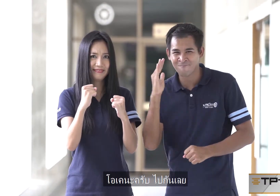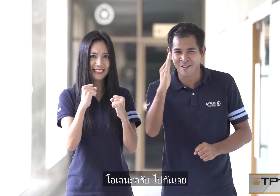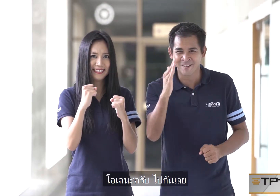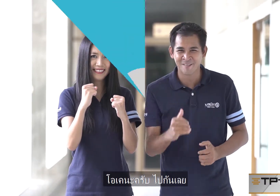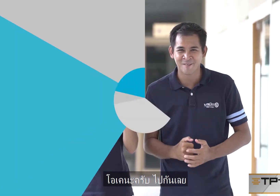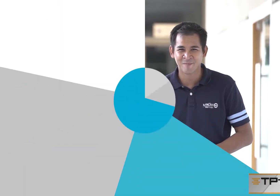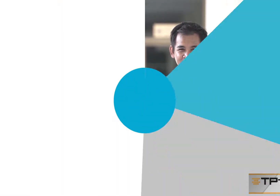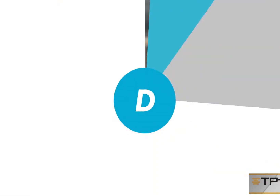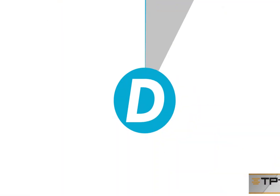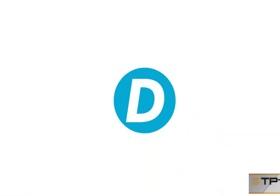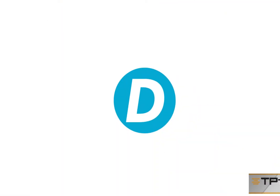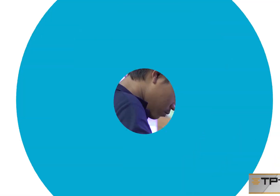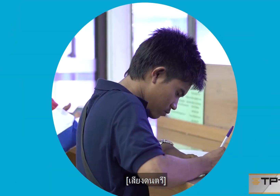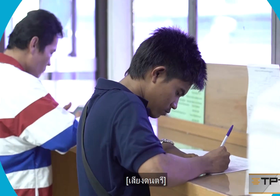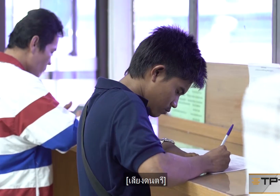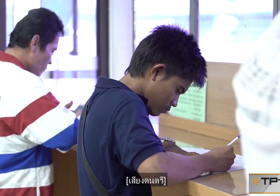ไปกันเลย